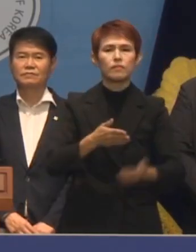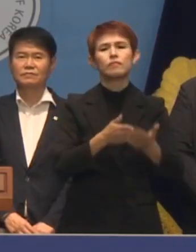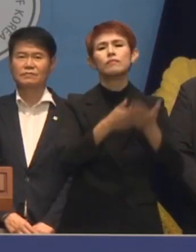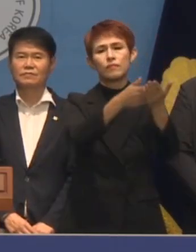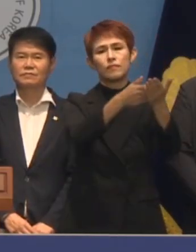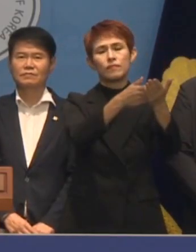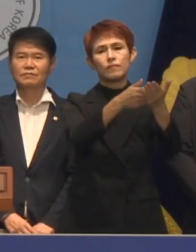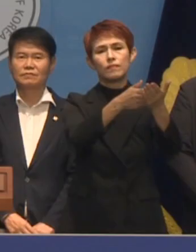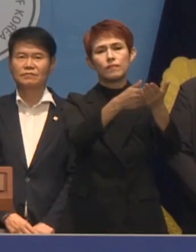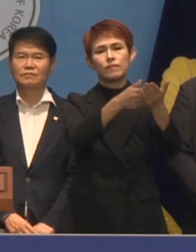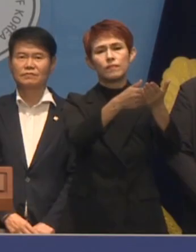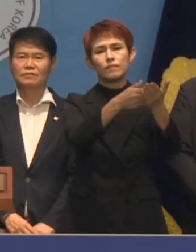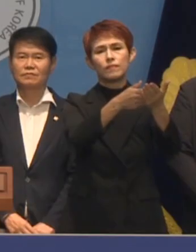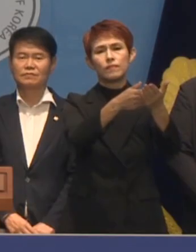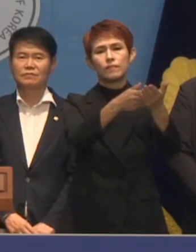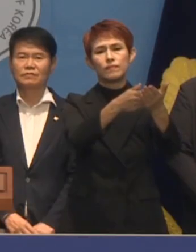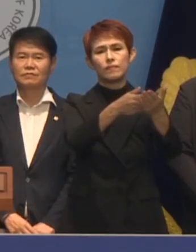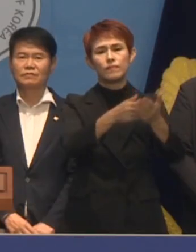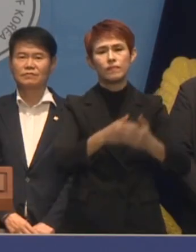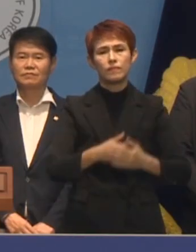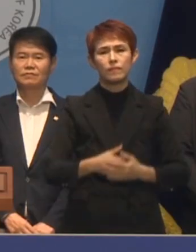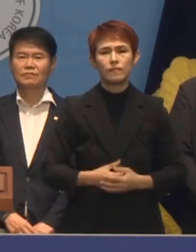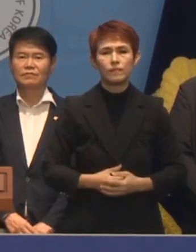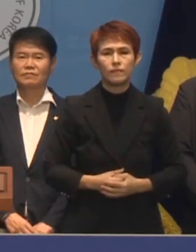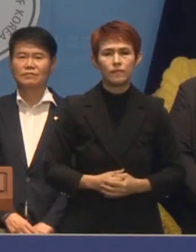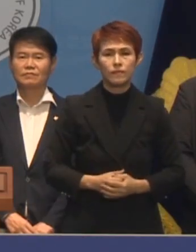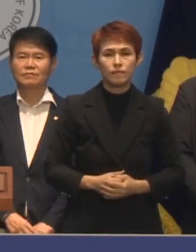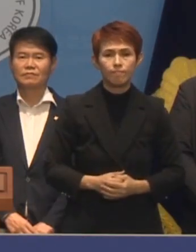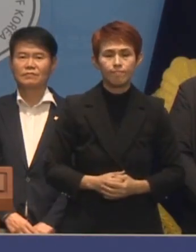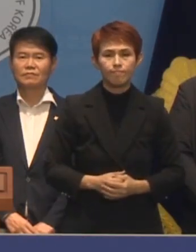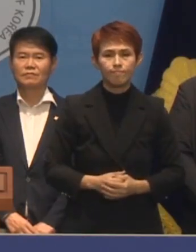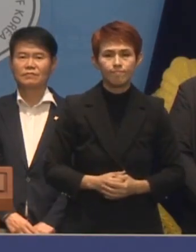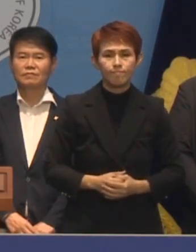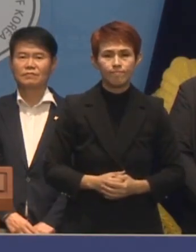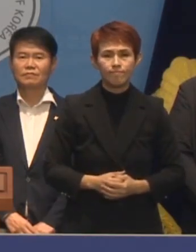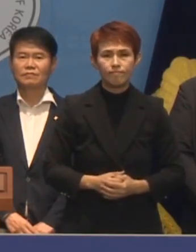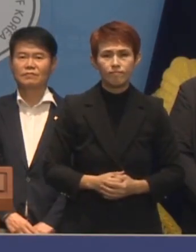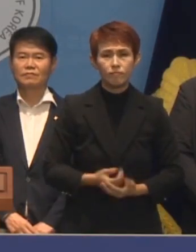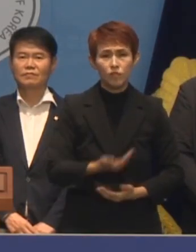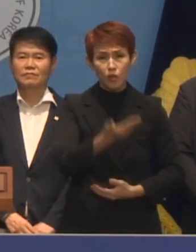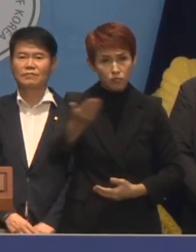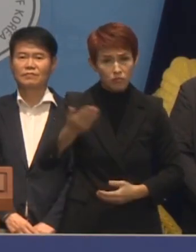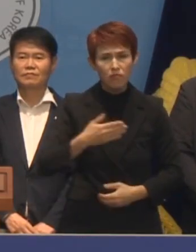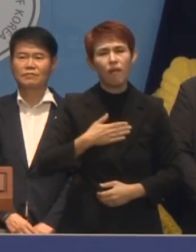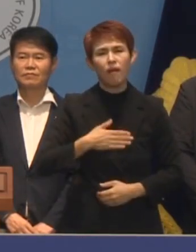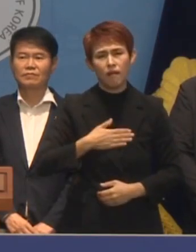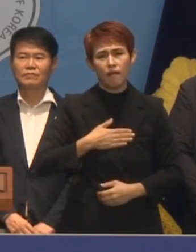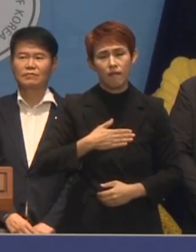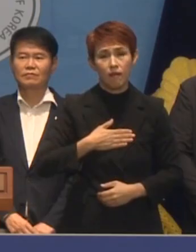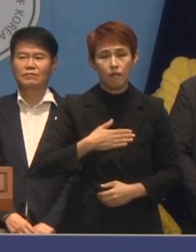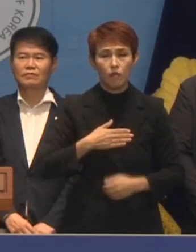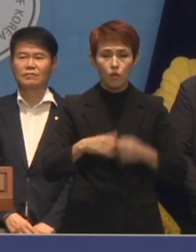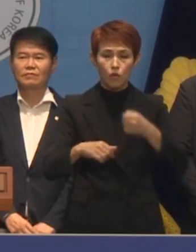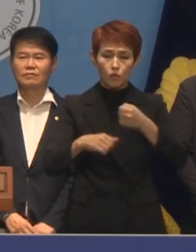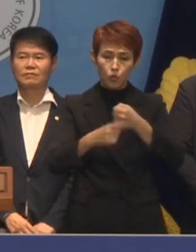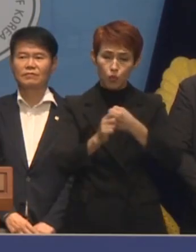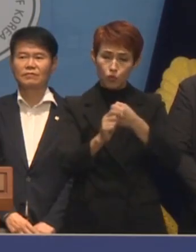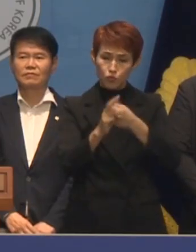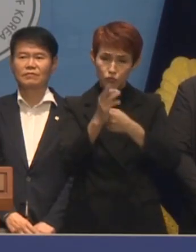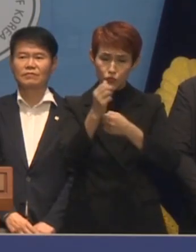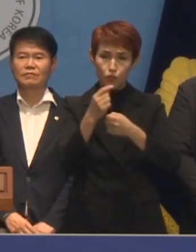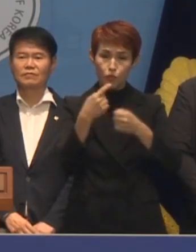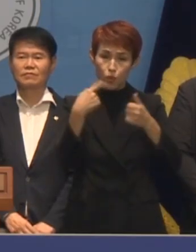철거하기를 다시 한번 권하는 바입니다. 잘 아시다시피 초중등